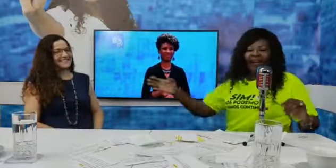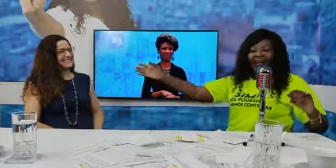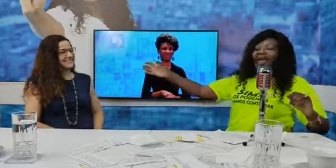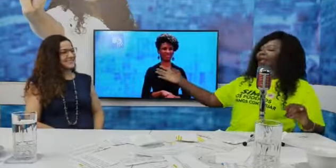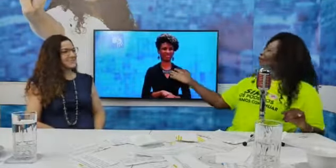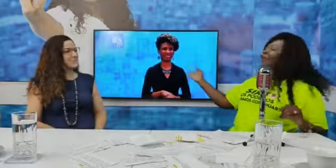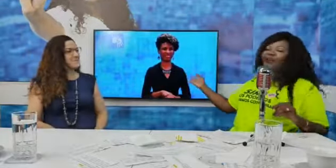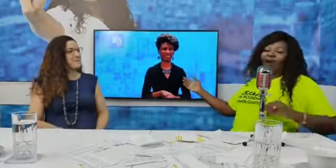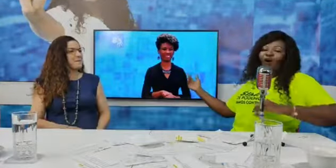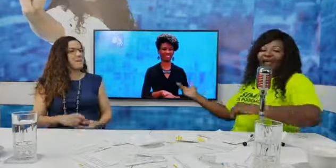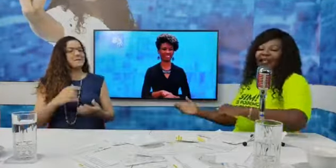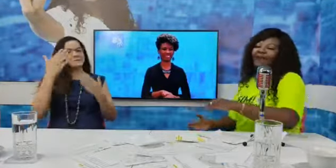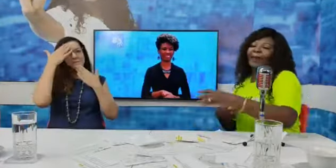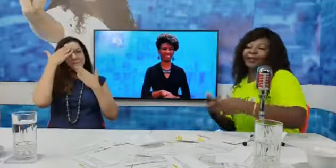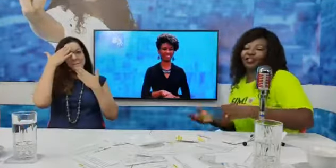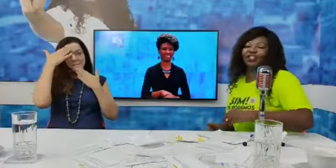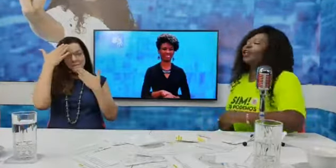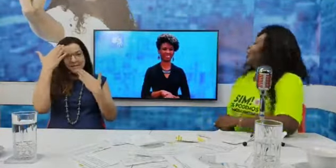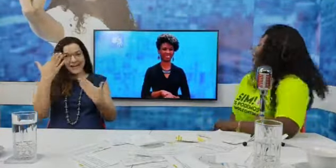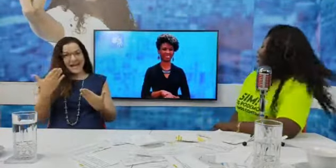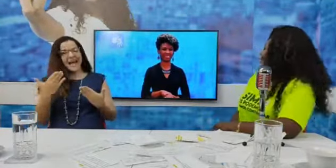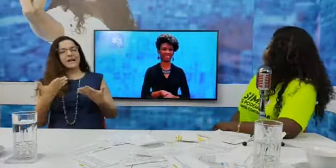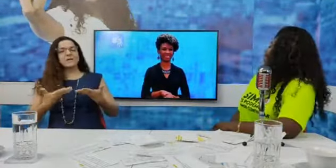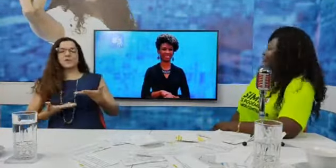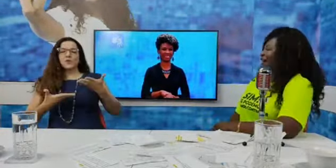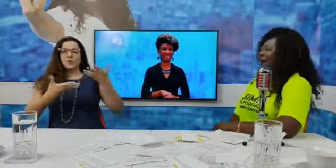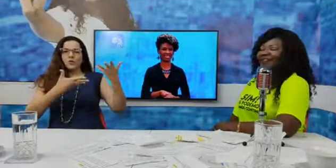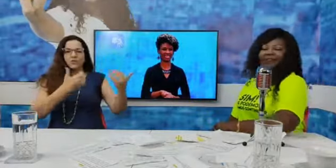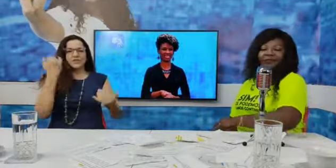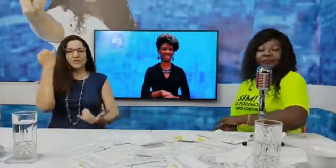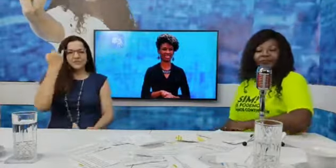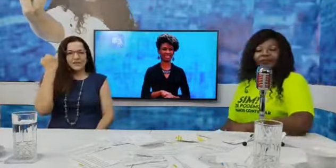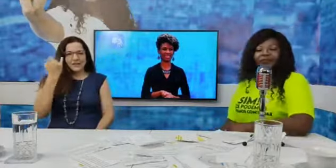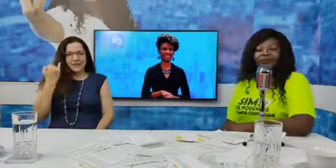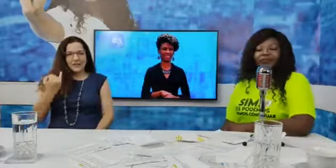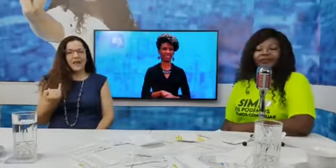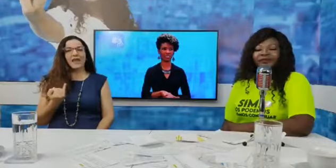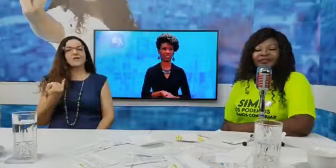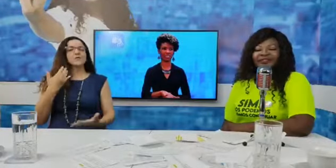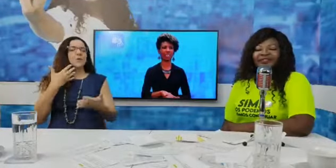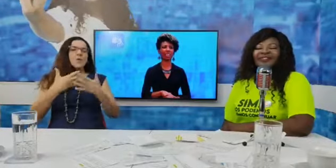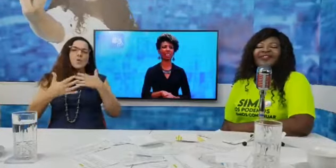Ok. Então fica com elas a fala para a gente finalizar.